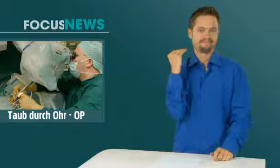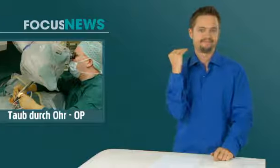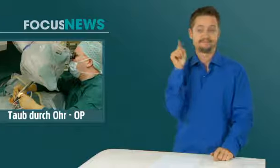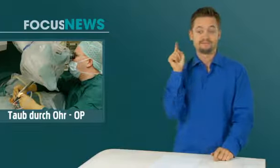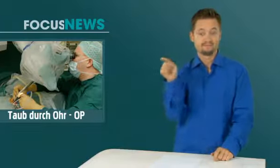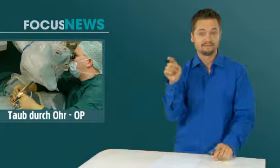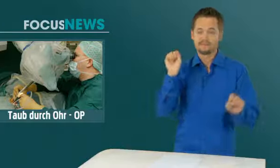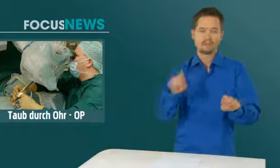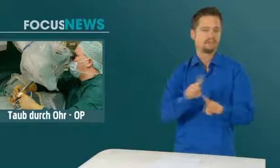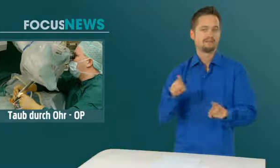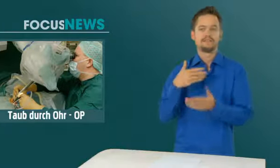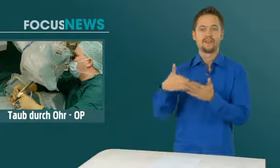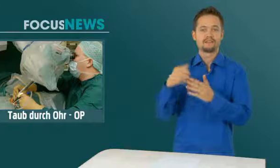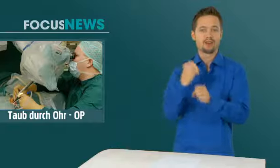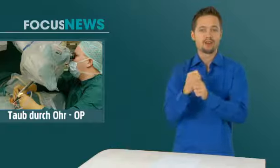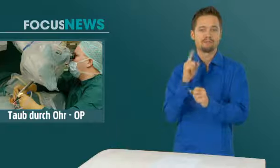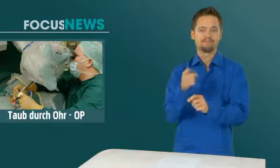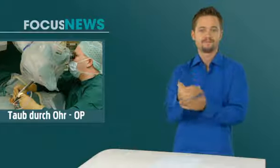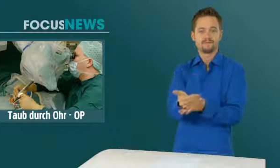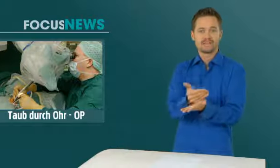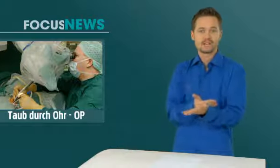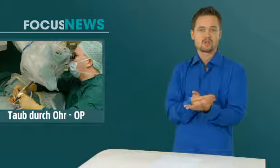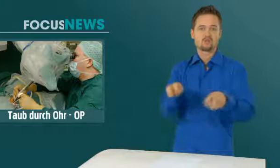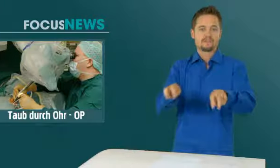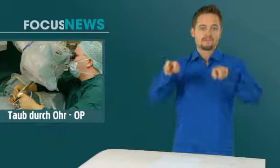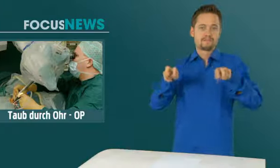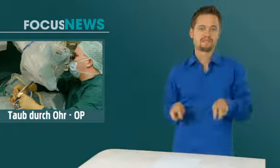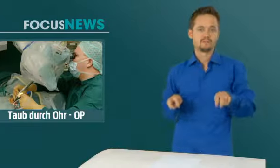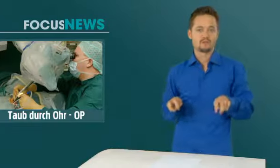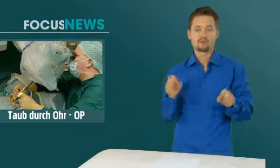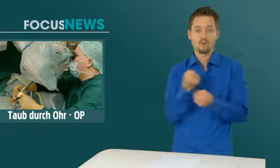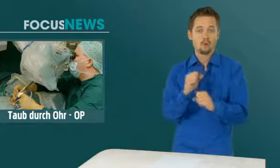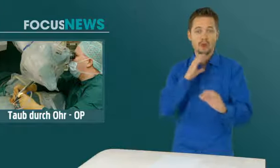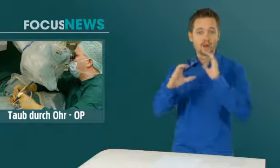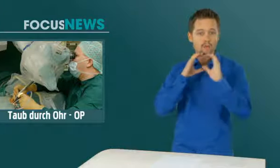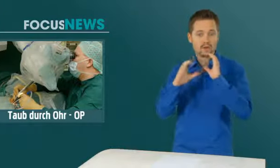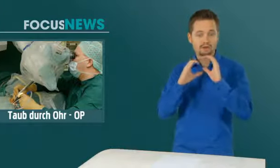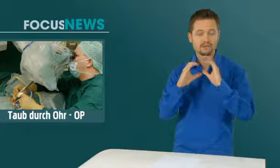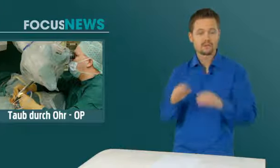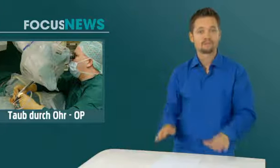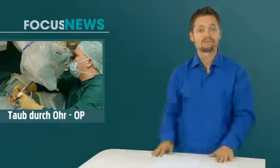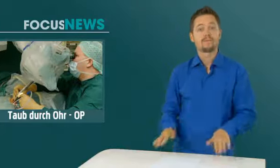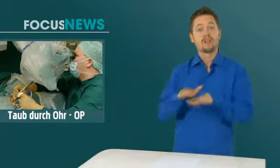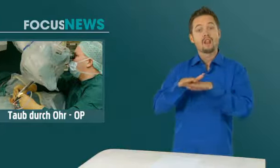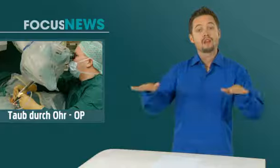weil die kommunikation nun nicht mehr möglich war konnte die frau nicht mehr weiterarbeiten und musste sich frühpensionieren